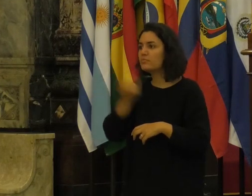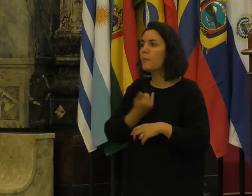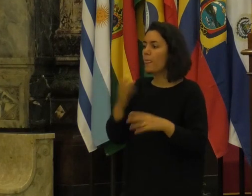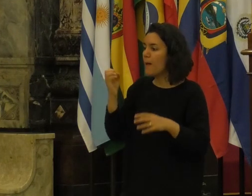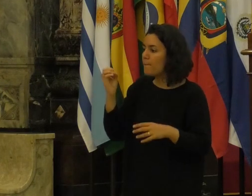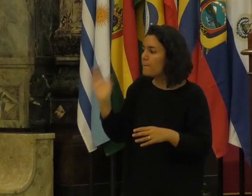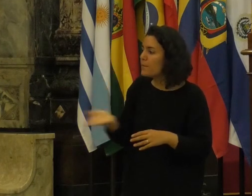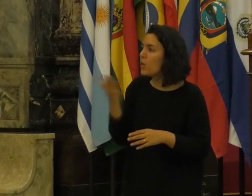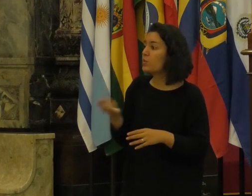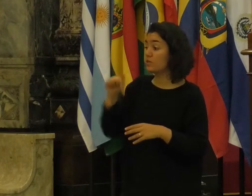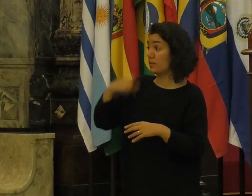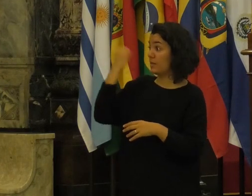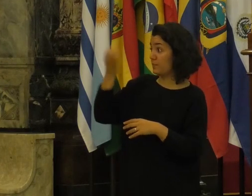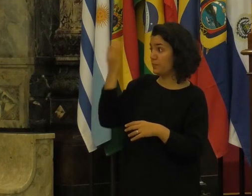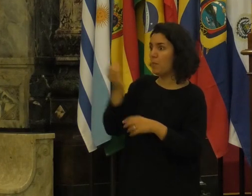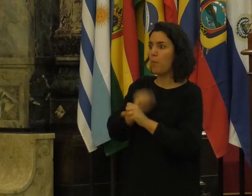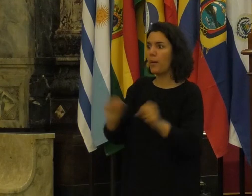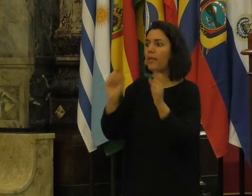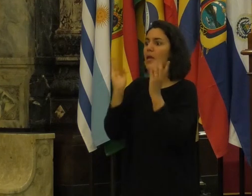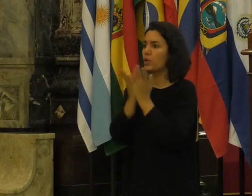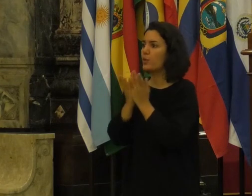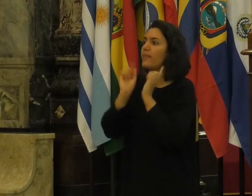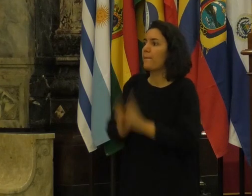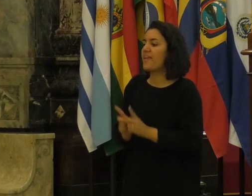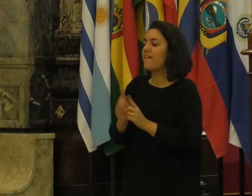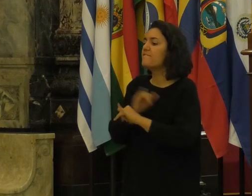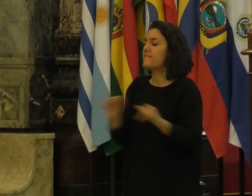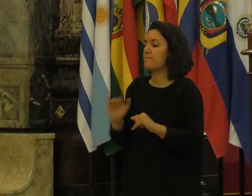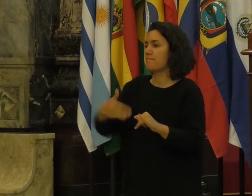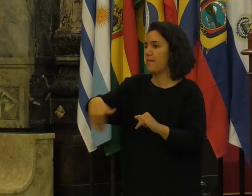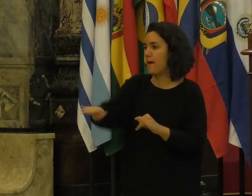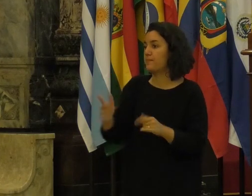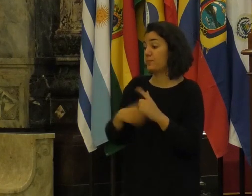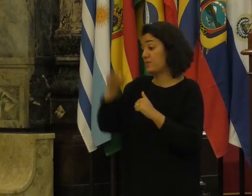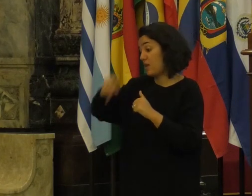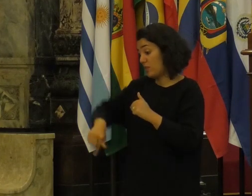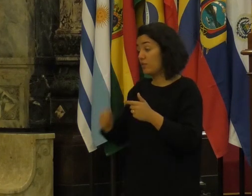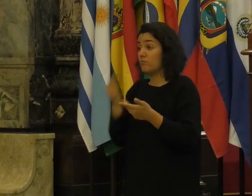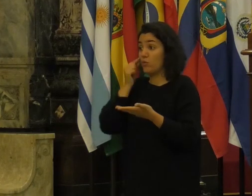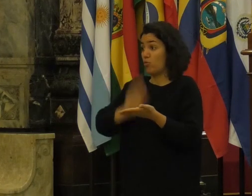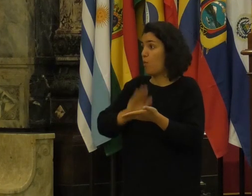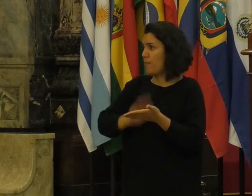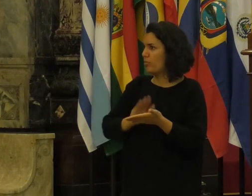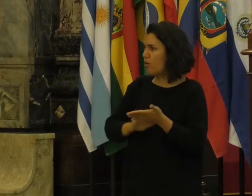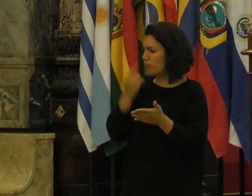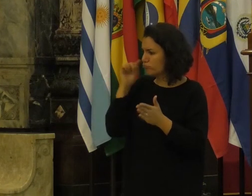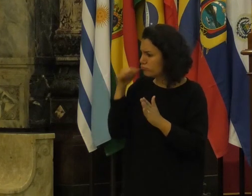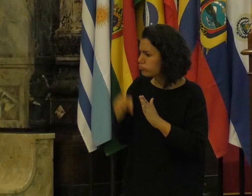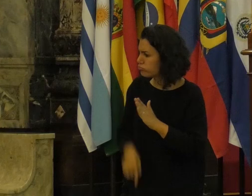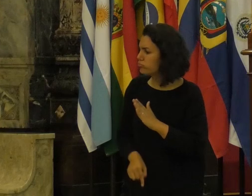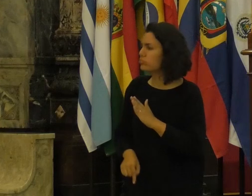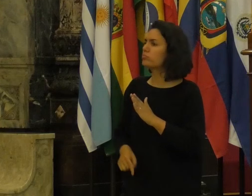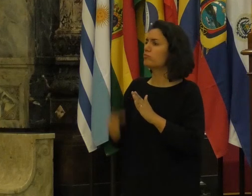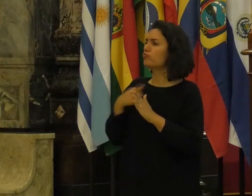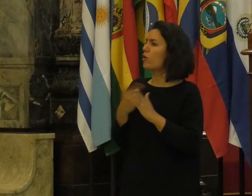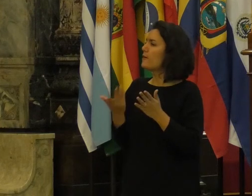este lo podamos estudiar una vez que concluya. Este es un documento profuso sobre el que no